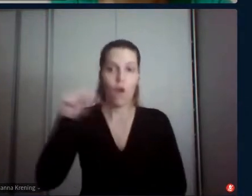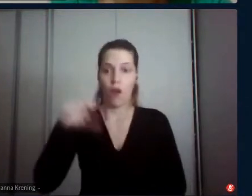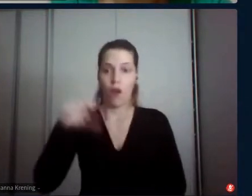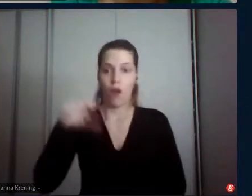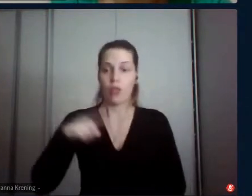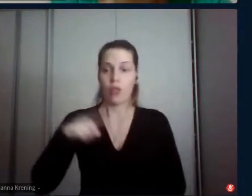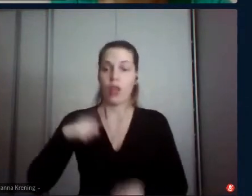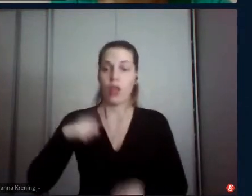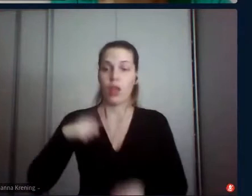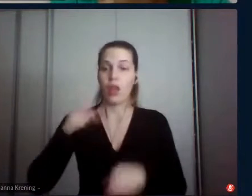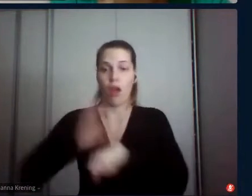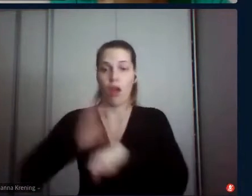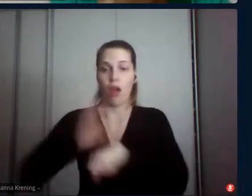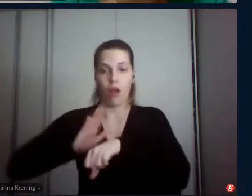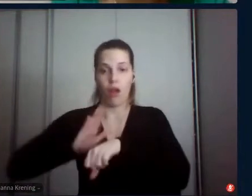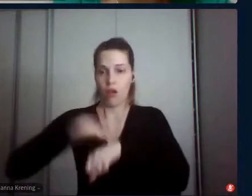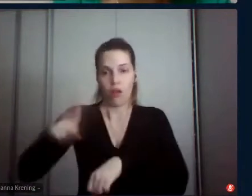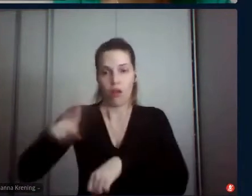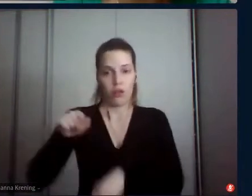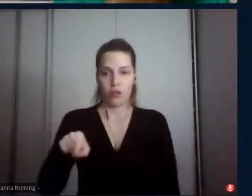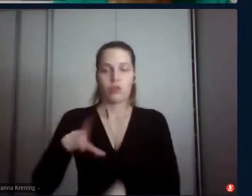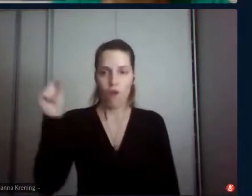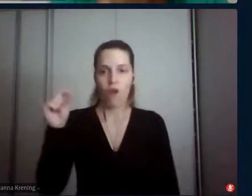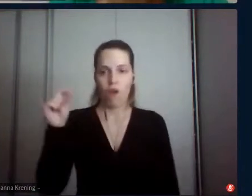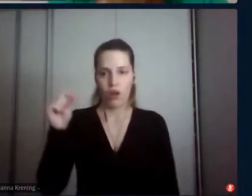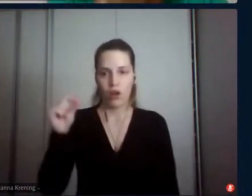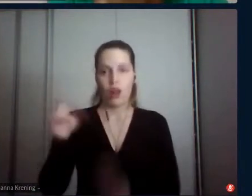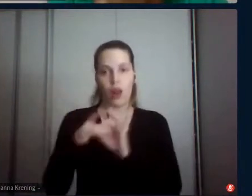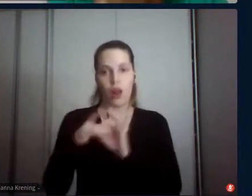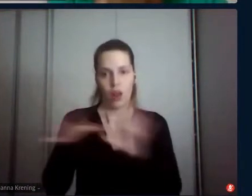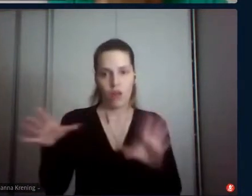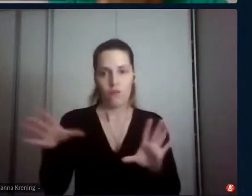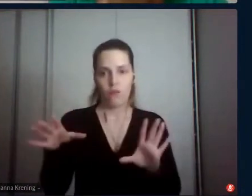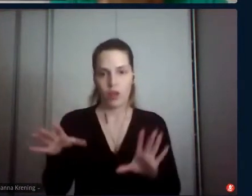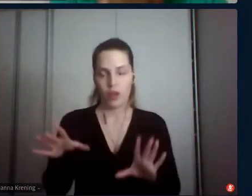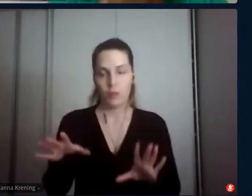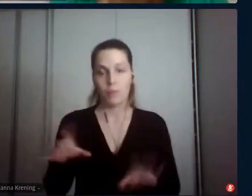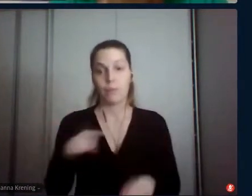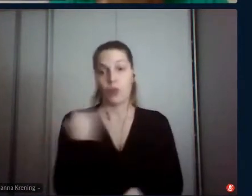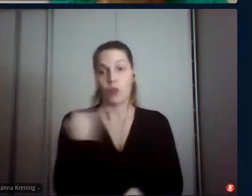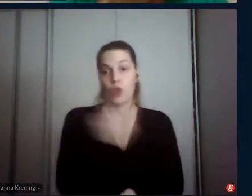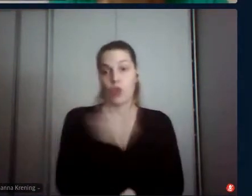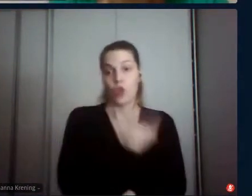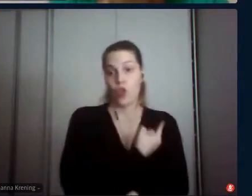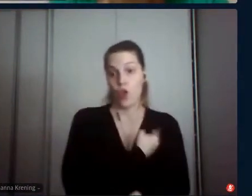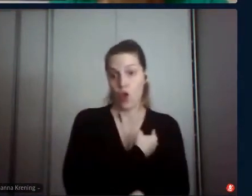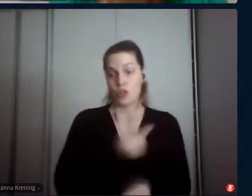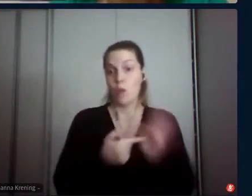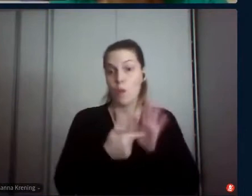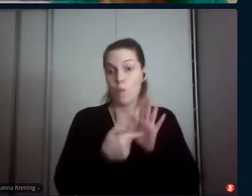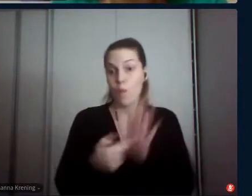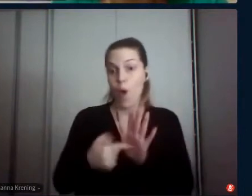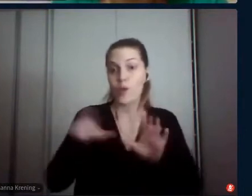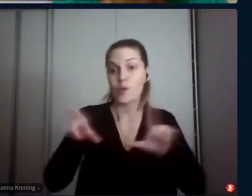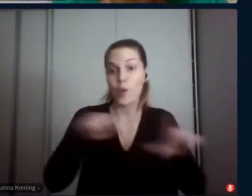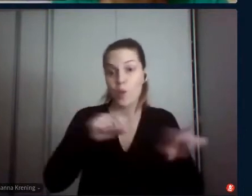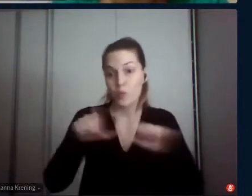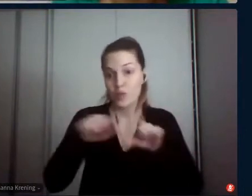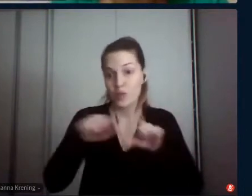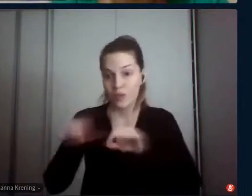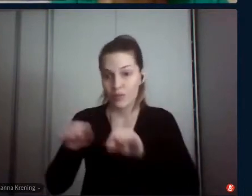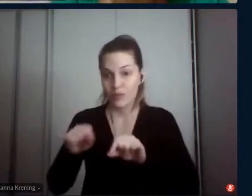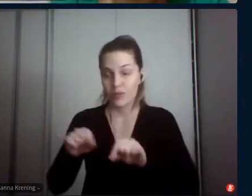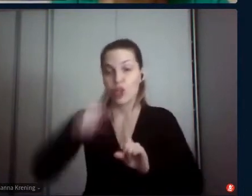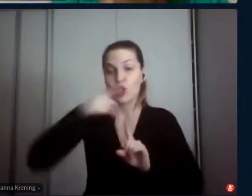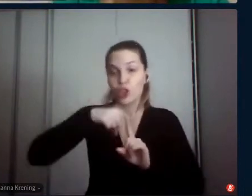está trabalhando no sentido de mostrar todas as opções e recomendar que tenha diversidade nos tipos de avaliação,